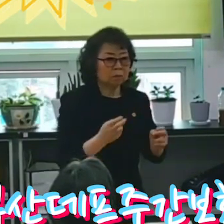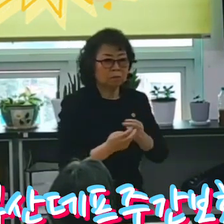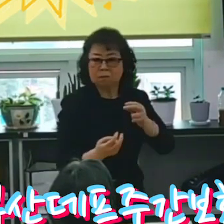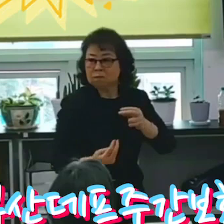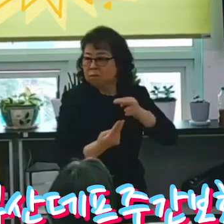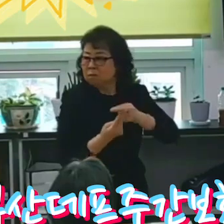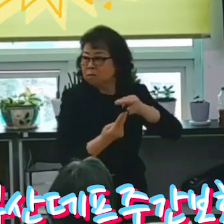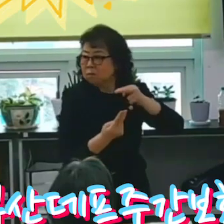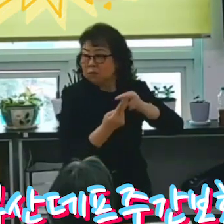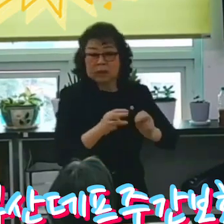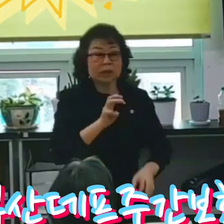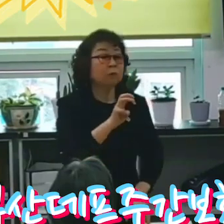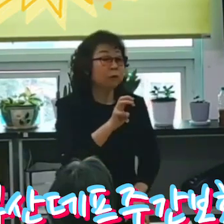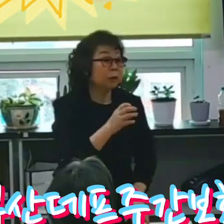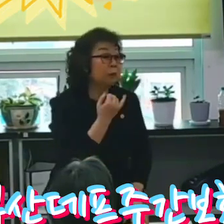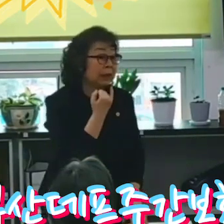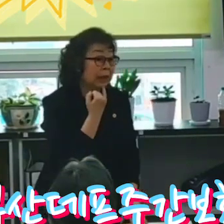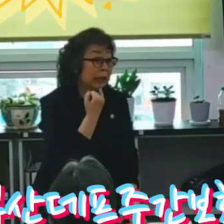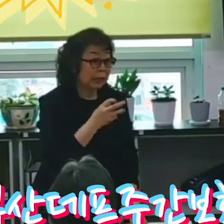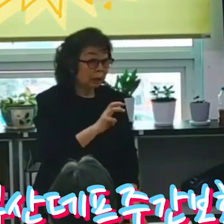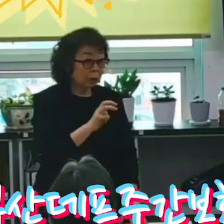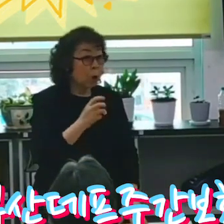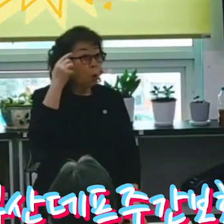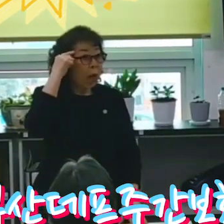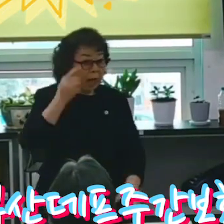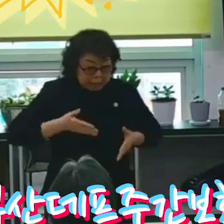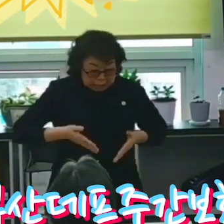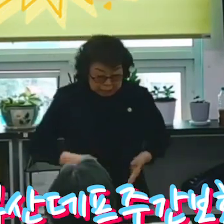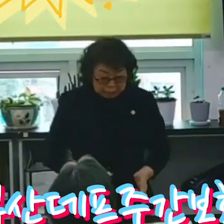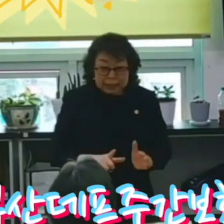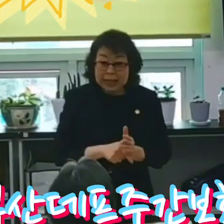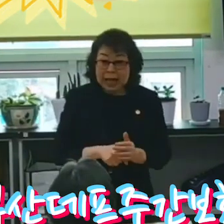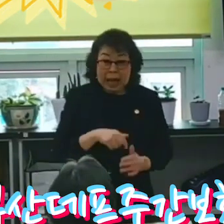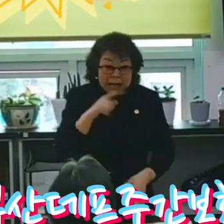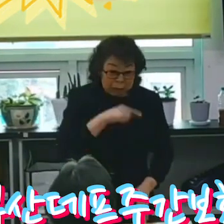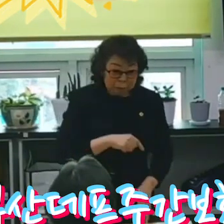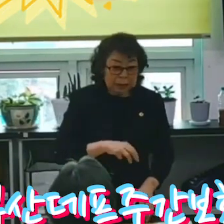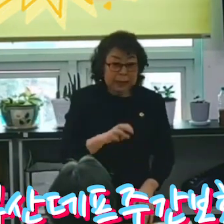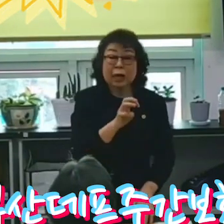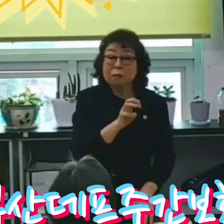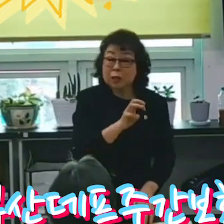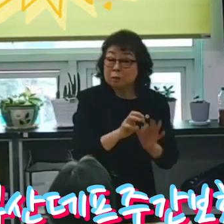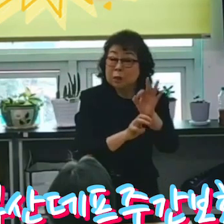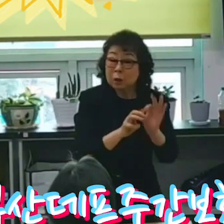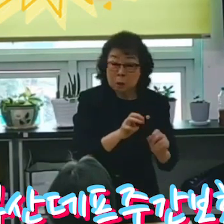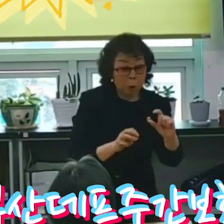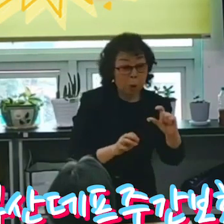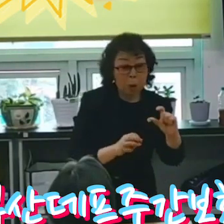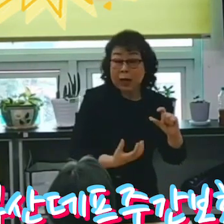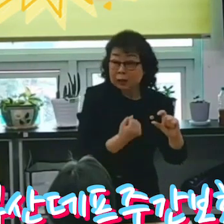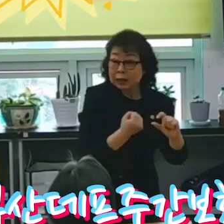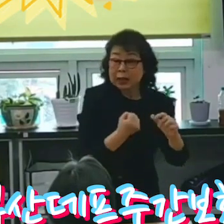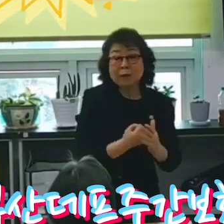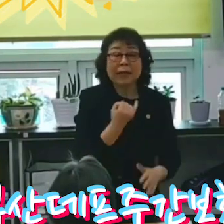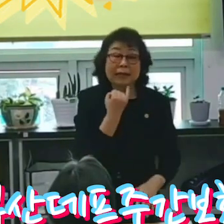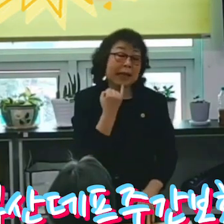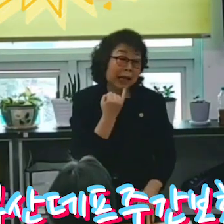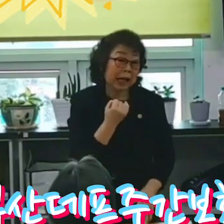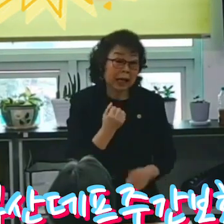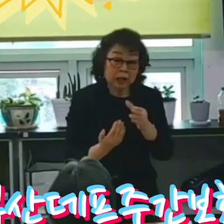예, 30점까지는 괜찮아요. 왜냐하면 우리가 타고난 기운, 나쁜 기운이 30%가 있기 때문에 아무렇지도